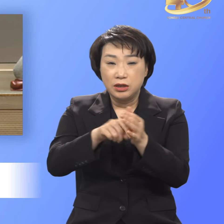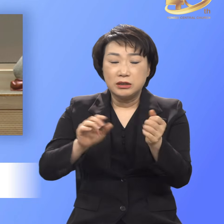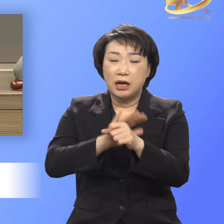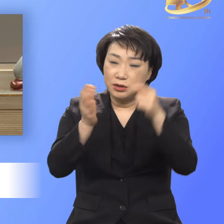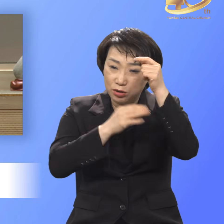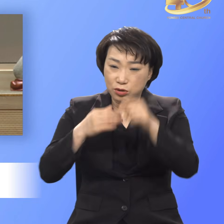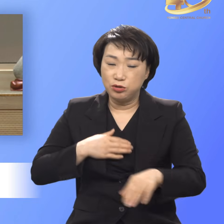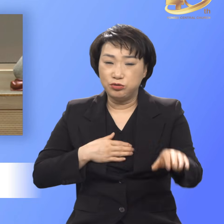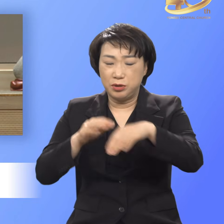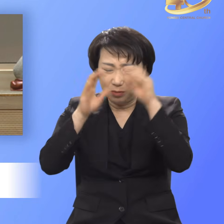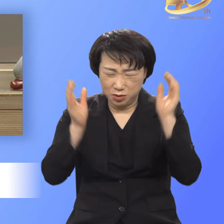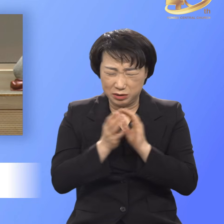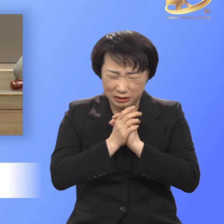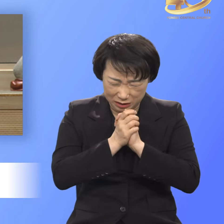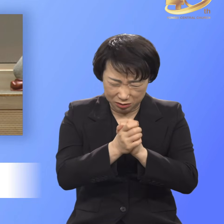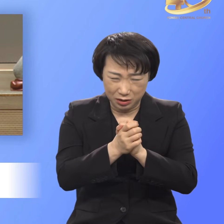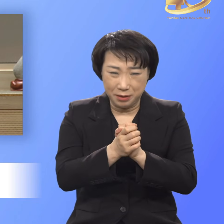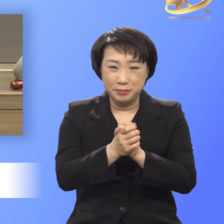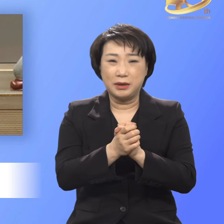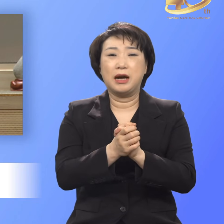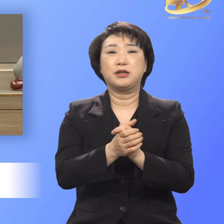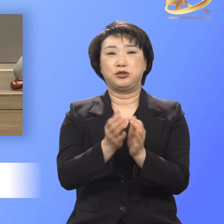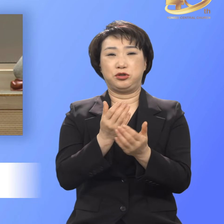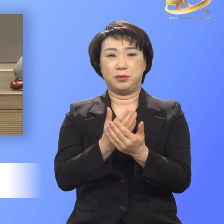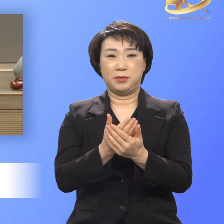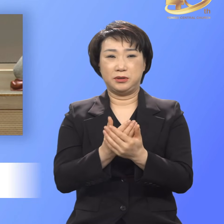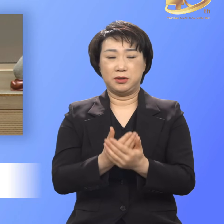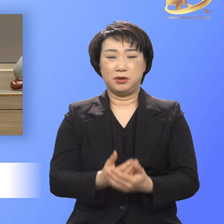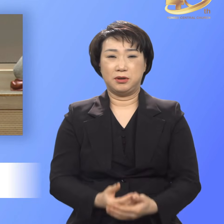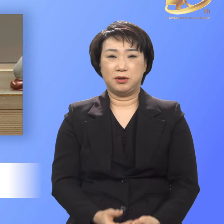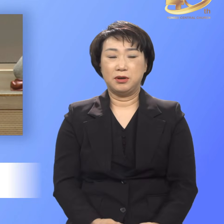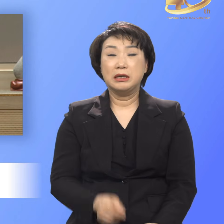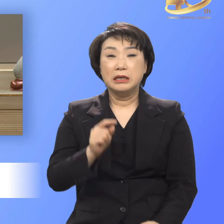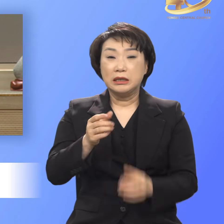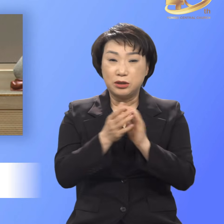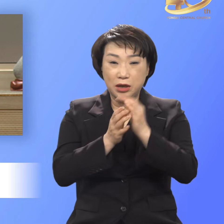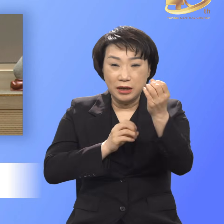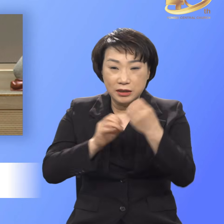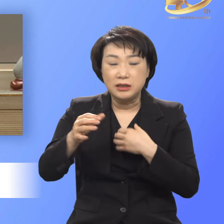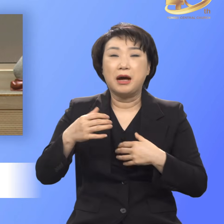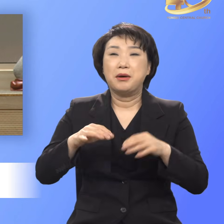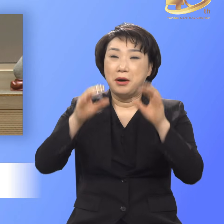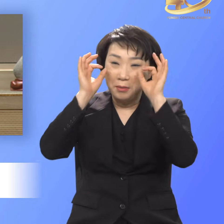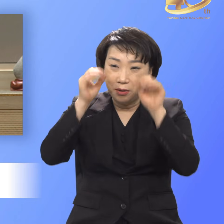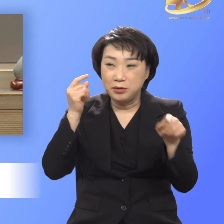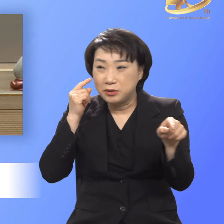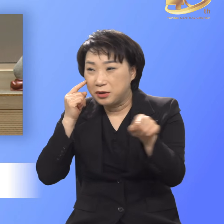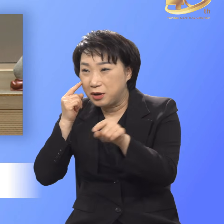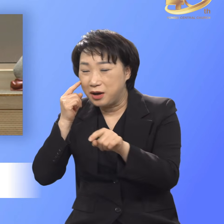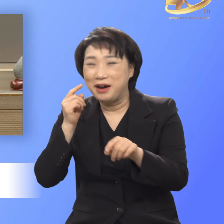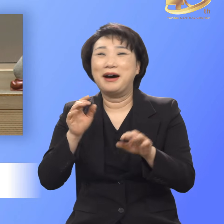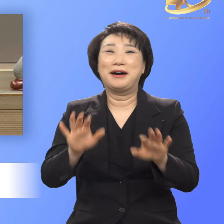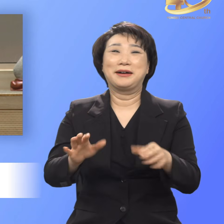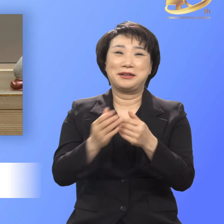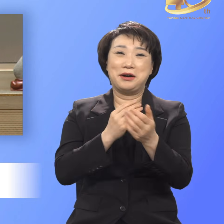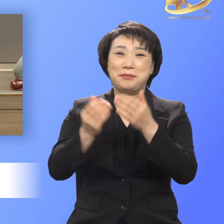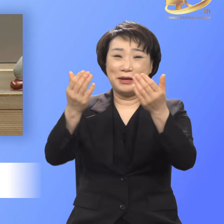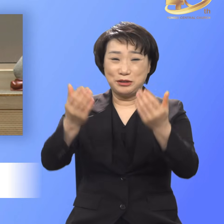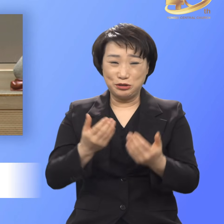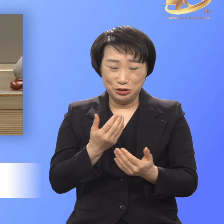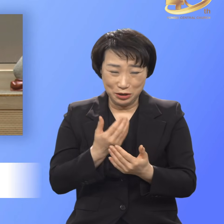사랑하는 연세가족들이 쉬지 말고 기도하게 하여 주시어서 그 기도의 응답을 눈으로 날마다 목도하게